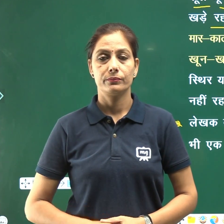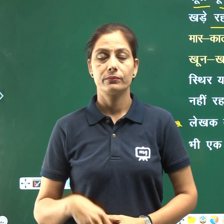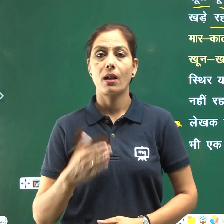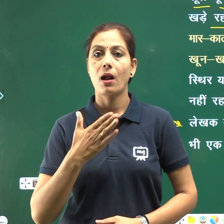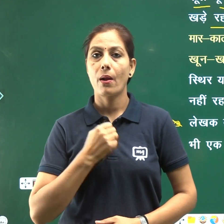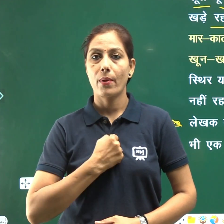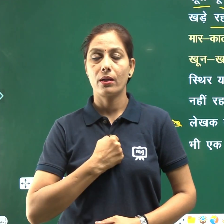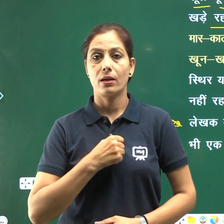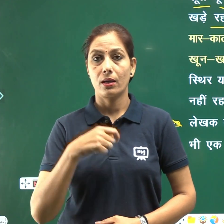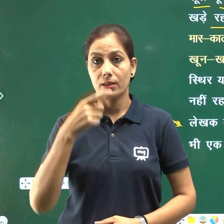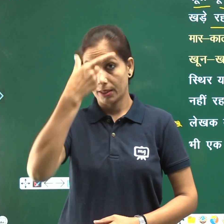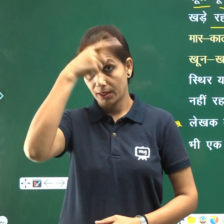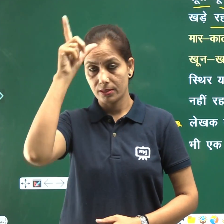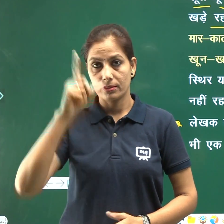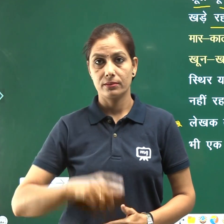हमारा देश